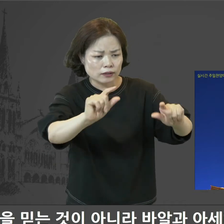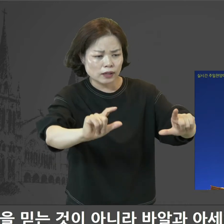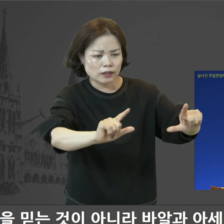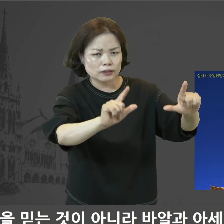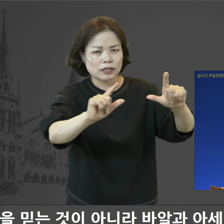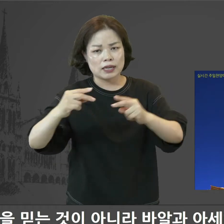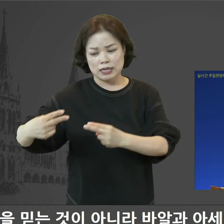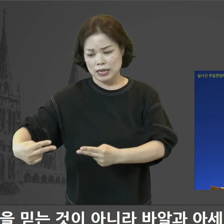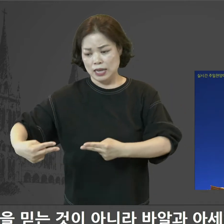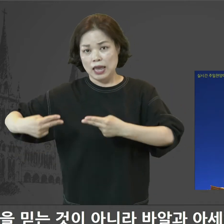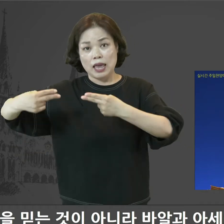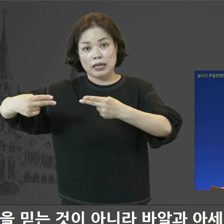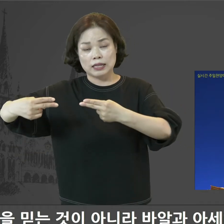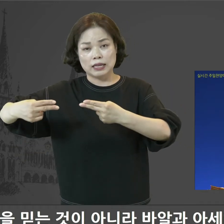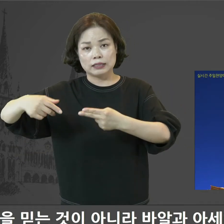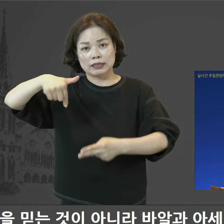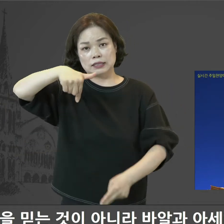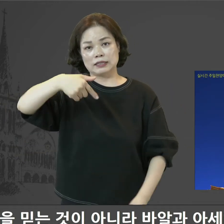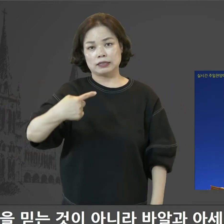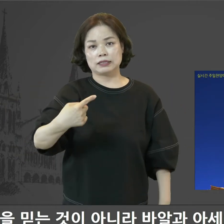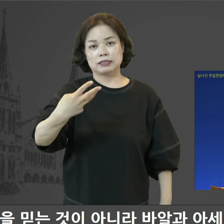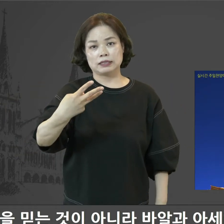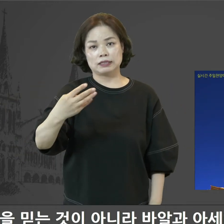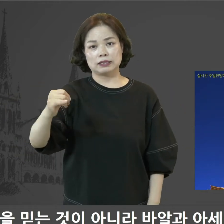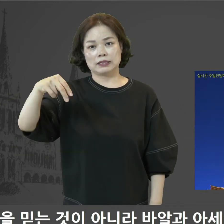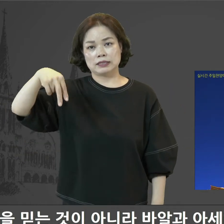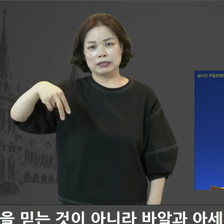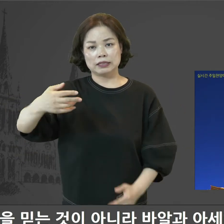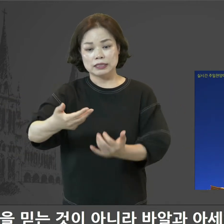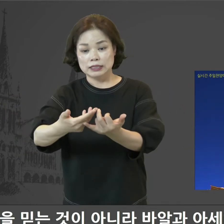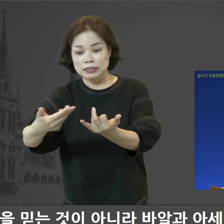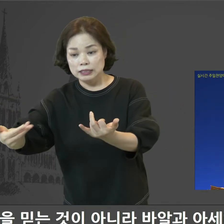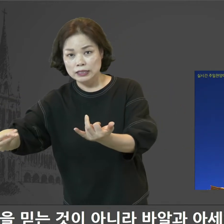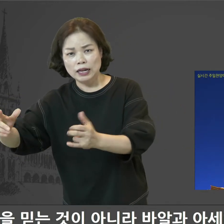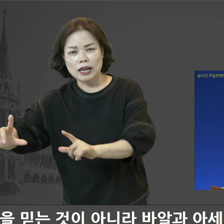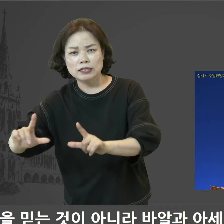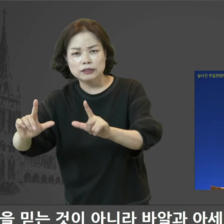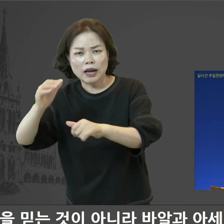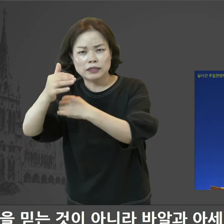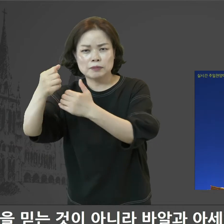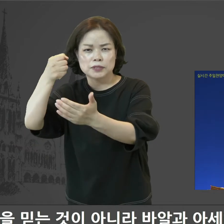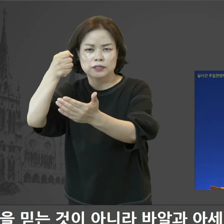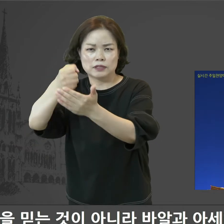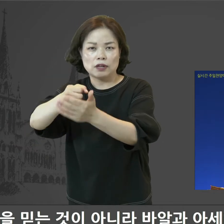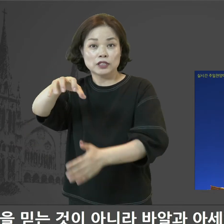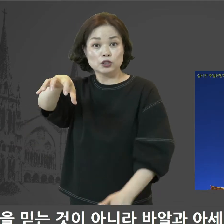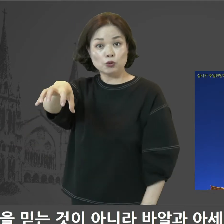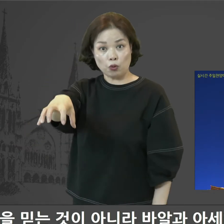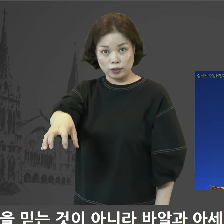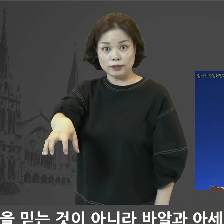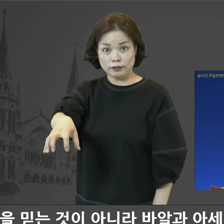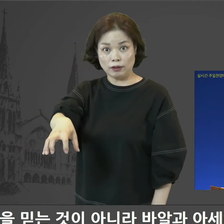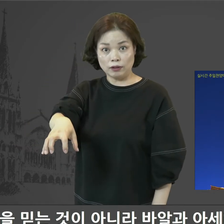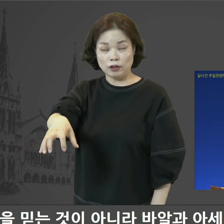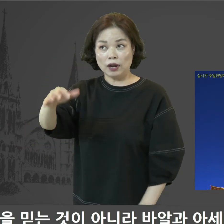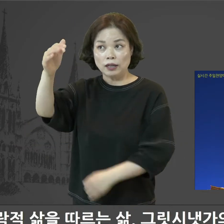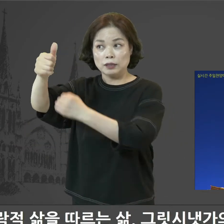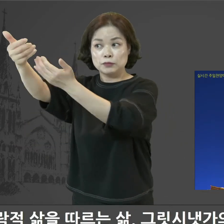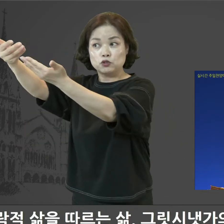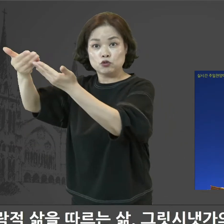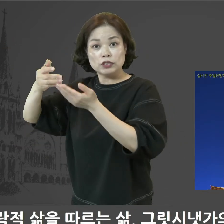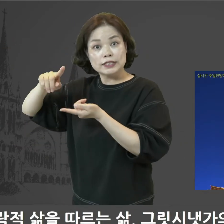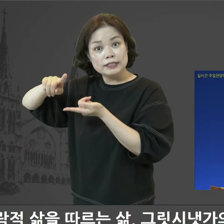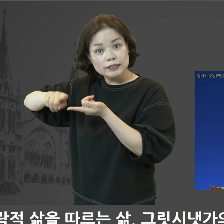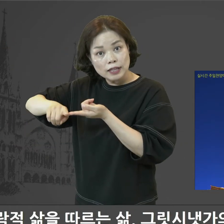오늘 엘리야의 그리시네가의 삶은 하나님이 지정해 주신 장소에서 그분이 주시는